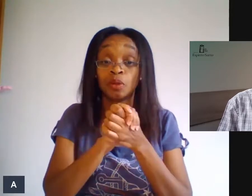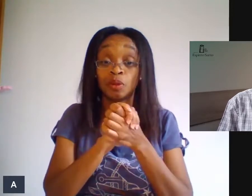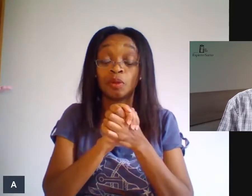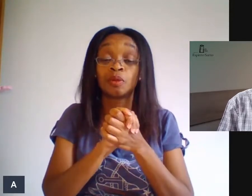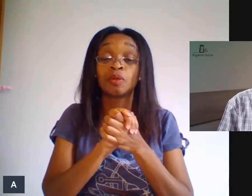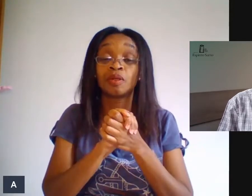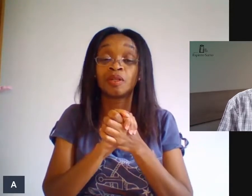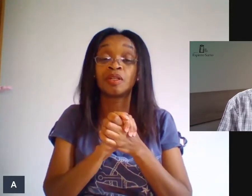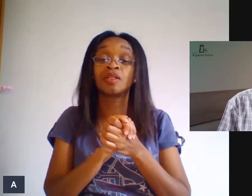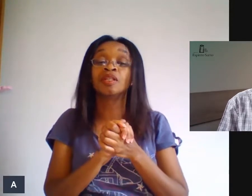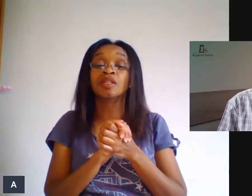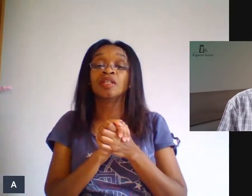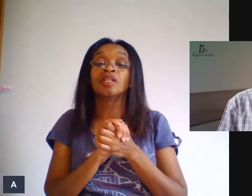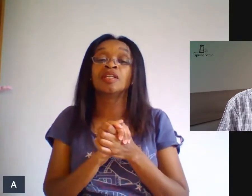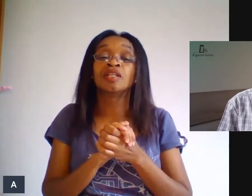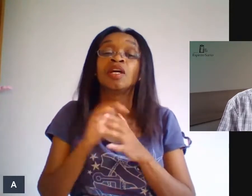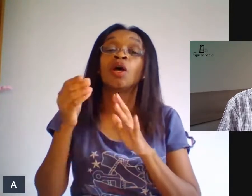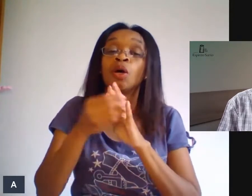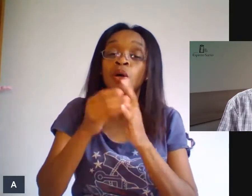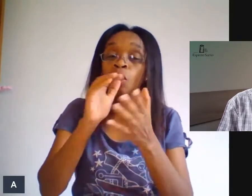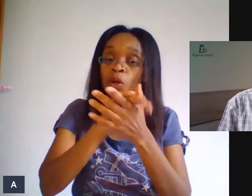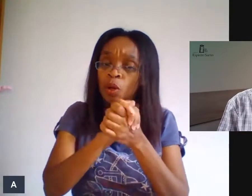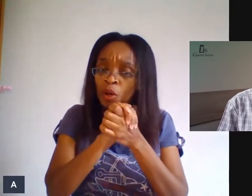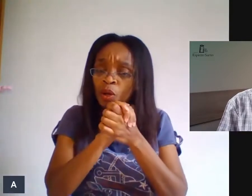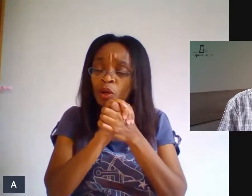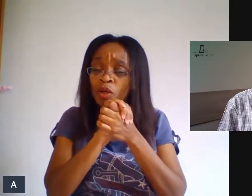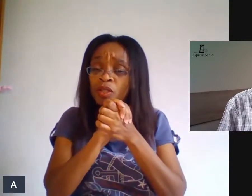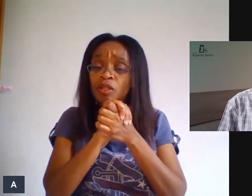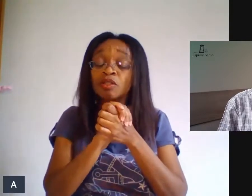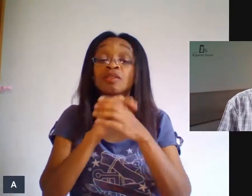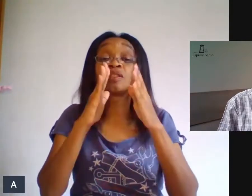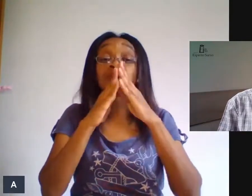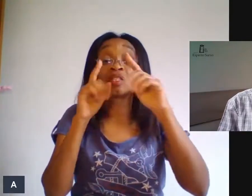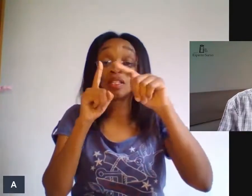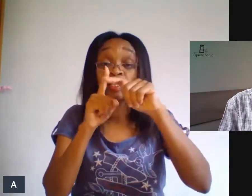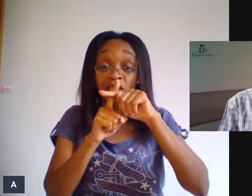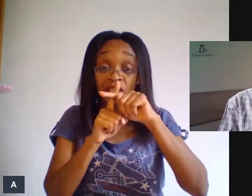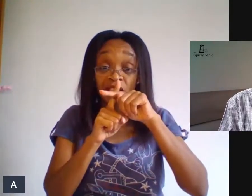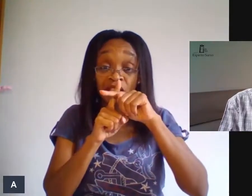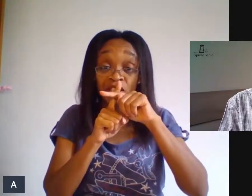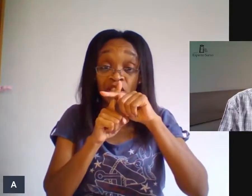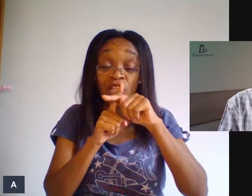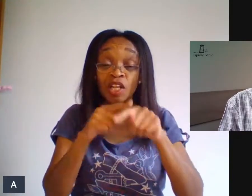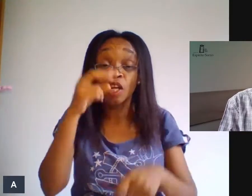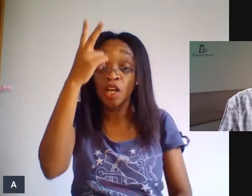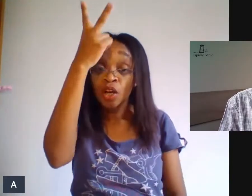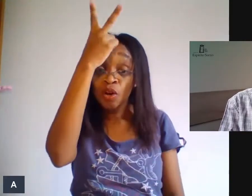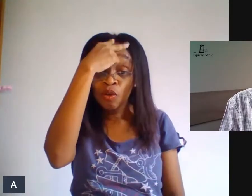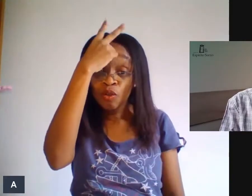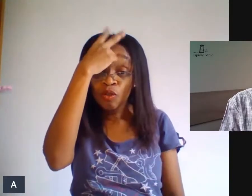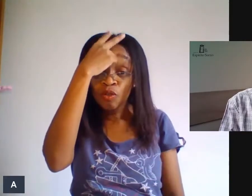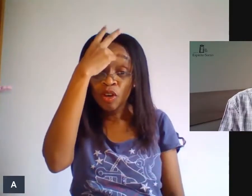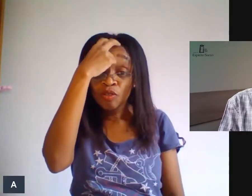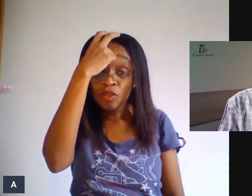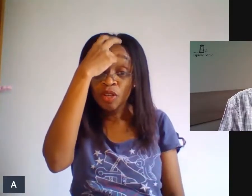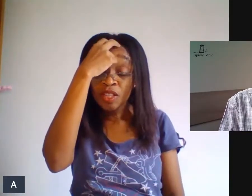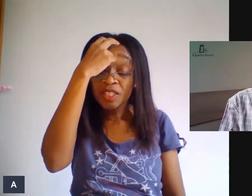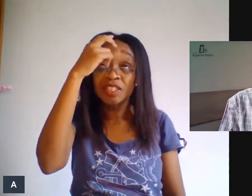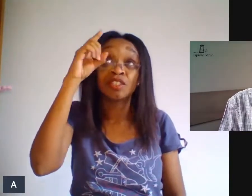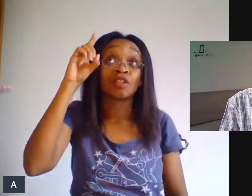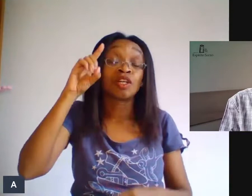autêntica vocação sobrenatural, né? Não é uma vocação assim normal, como